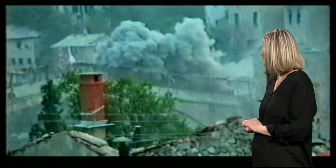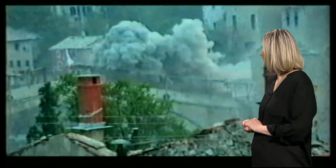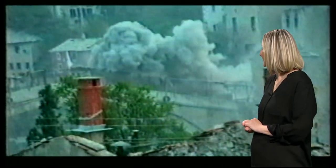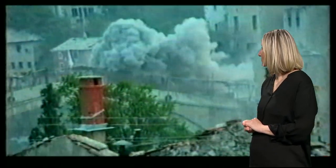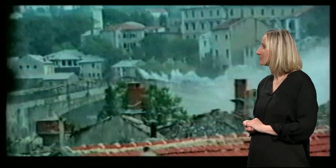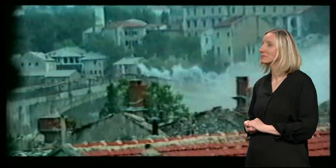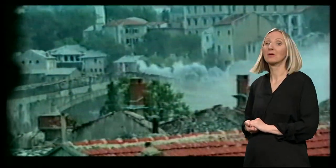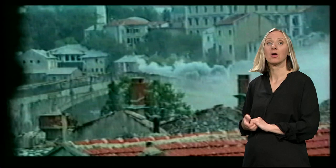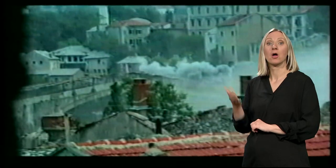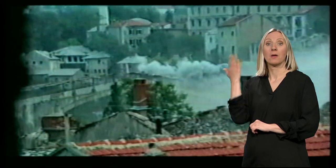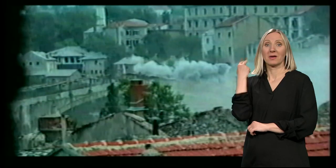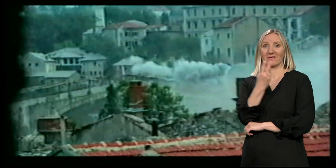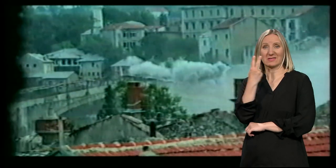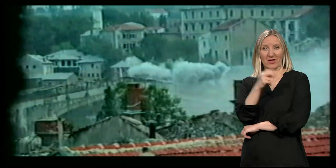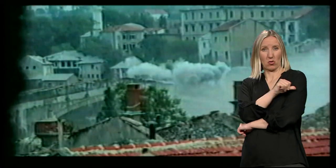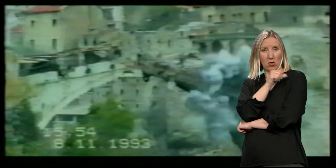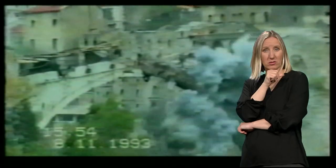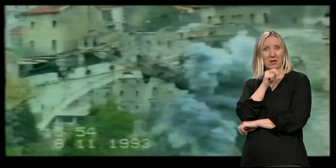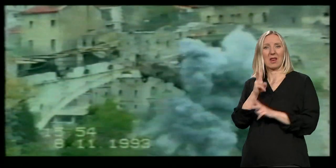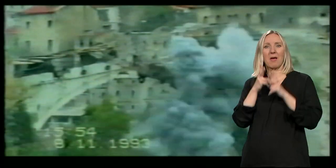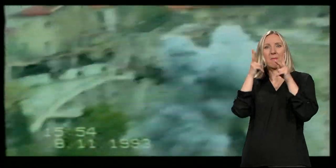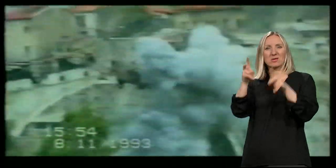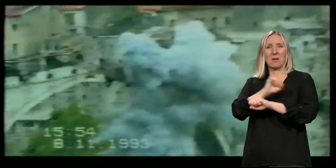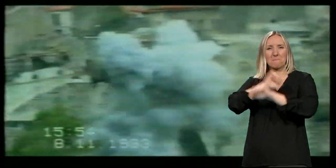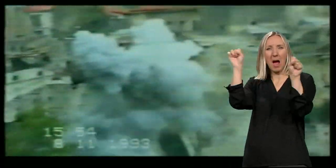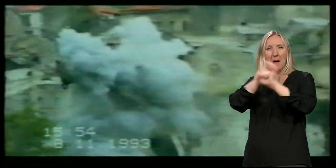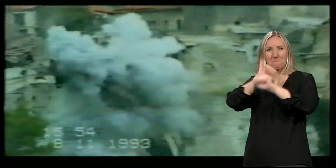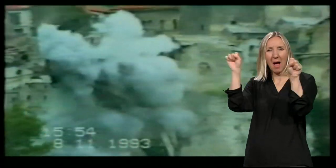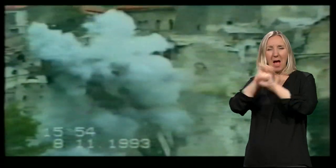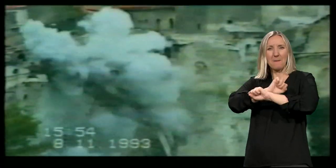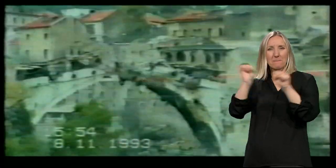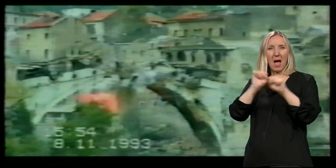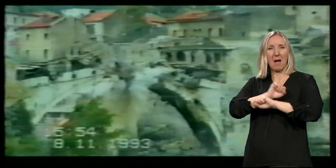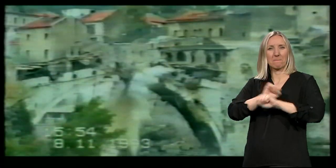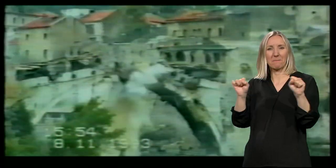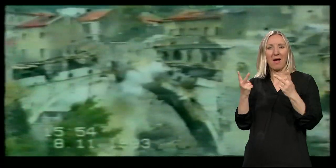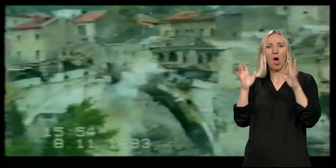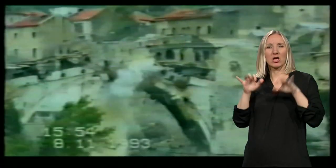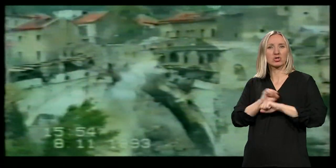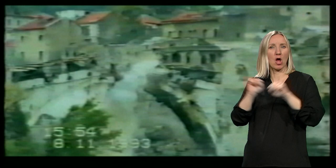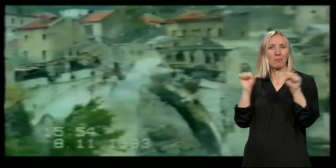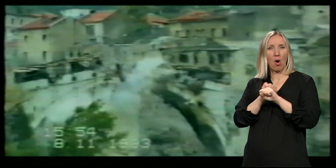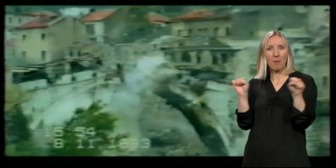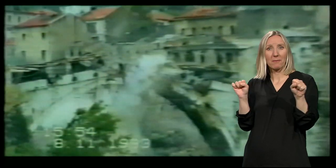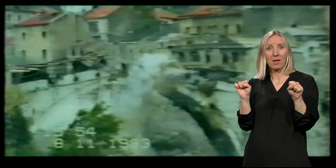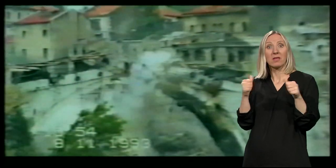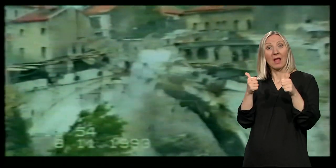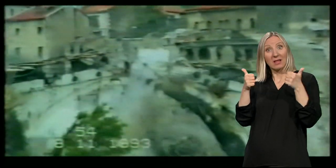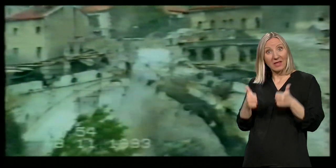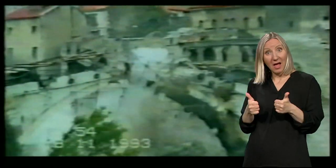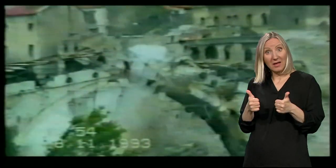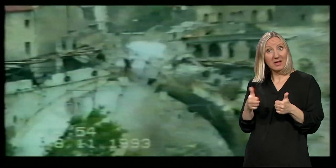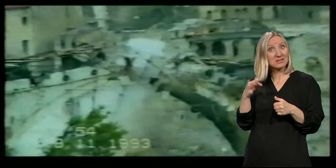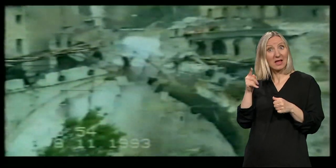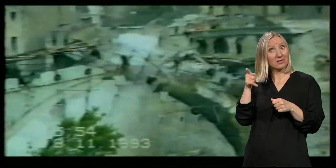Do pre 22 godine nad Mostarom je grmelo, sevalo i padale su kiše granata. Padaju li danas opet samo